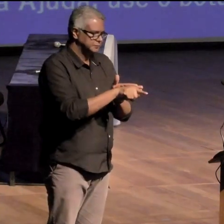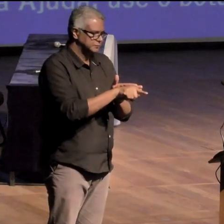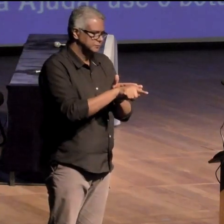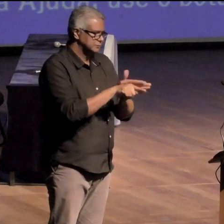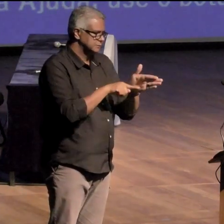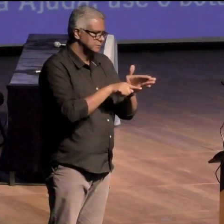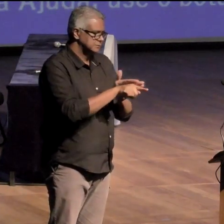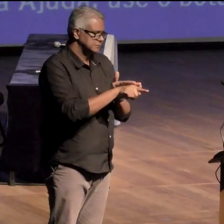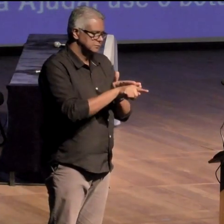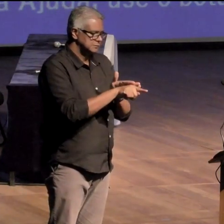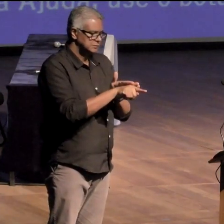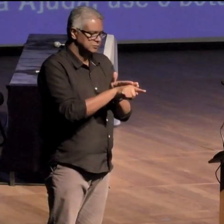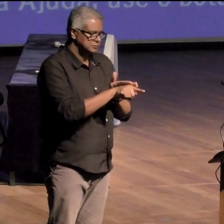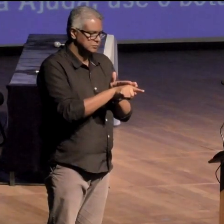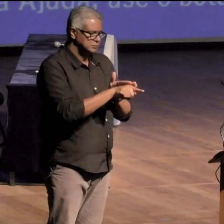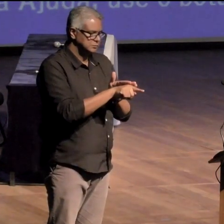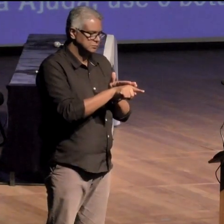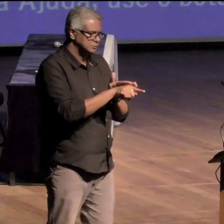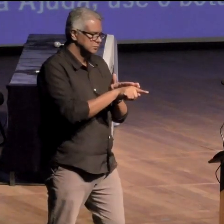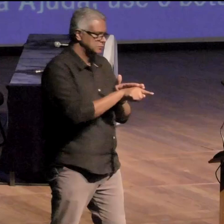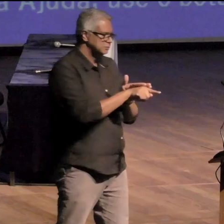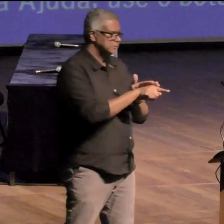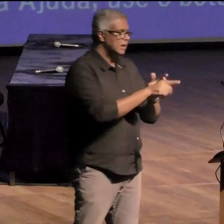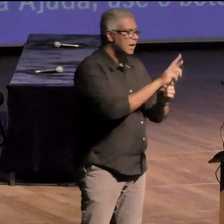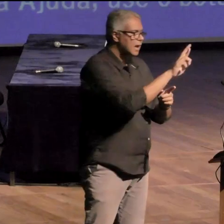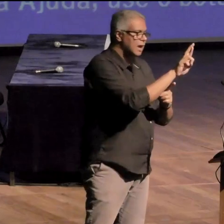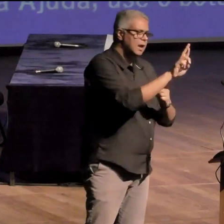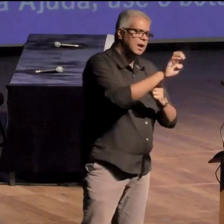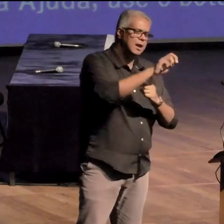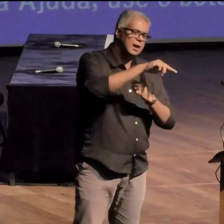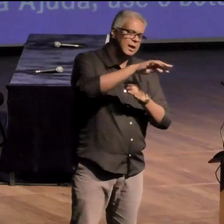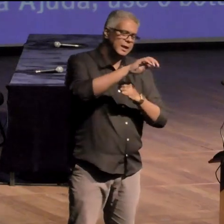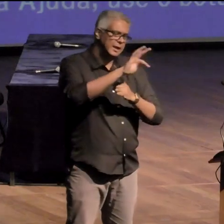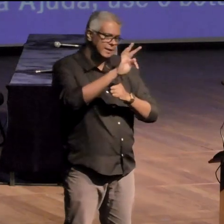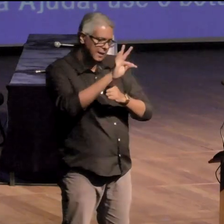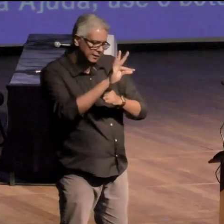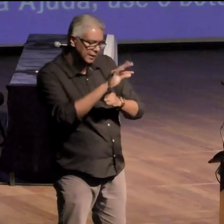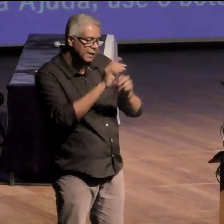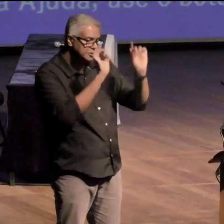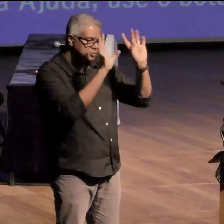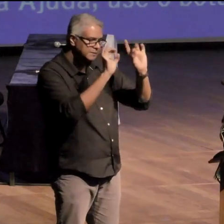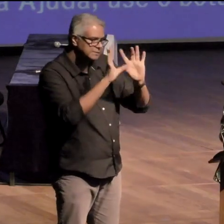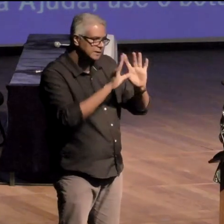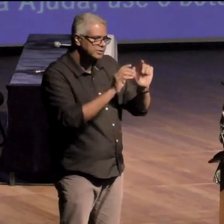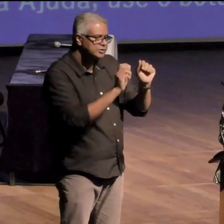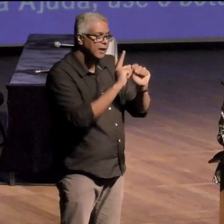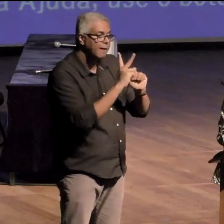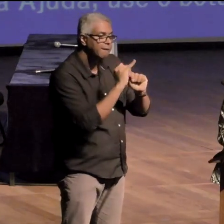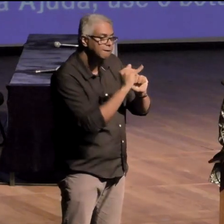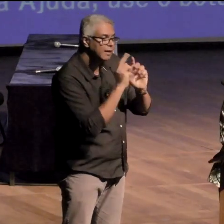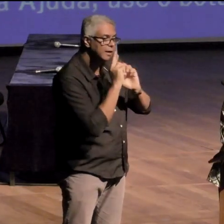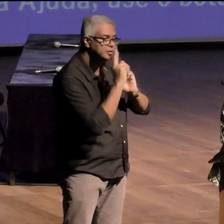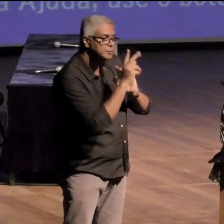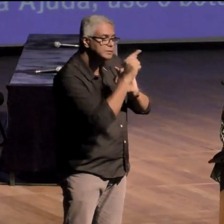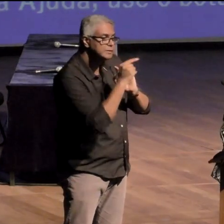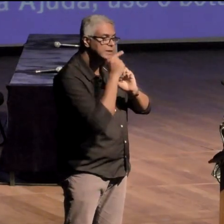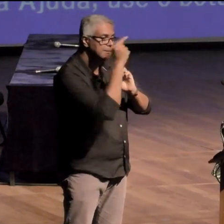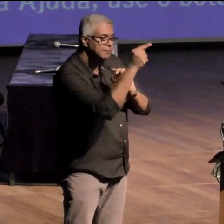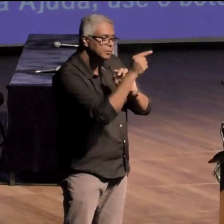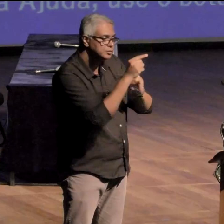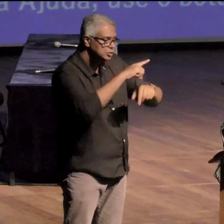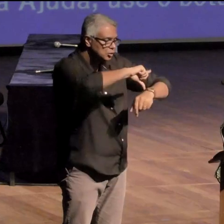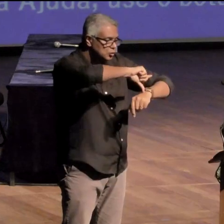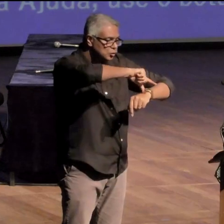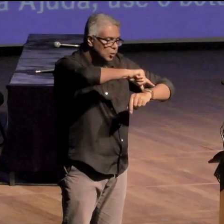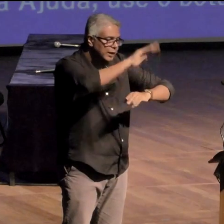ela para mim vou deixar essa para Renata depois a tarde responder isso gente super obrigada